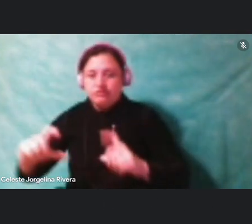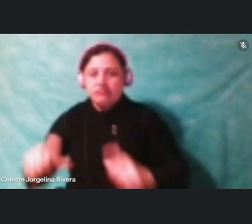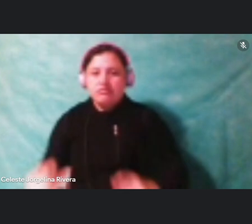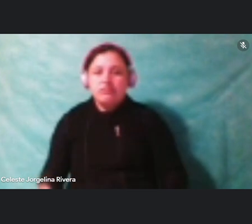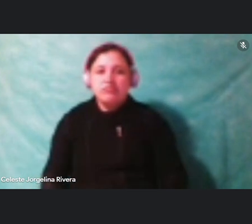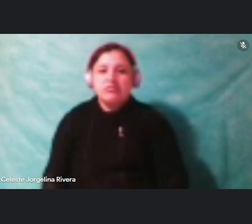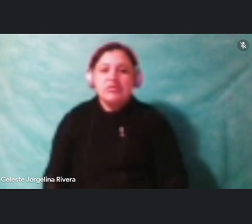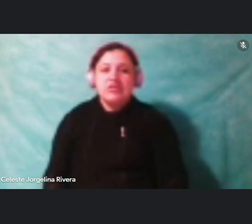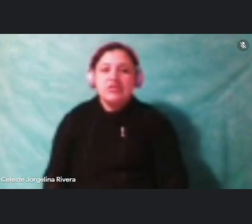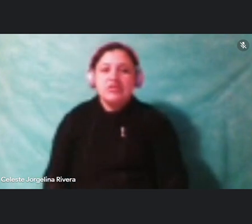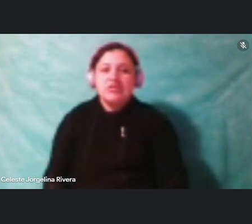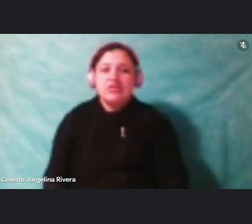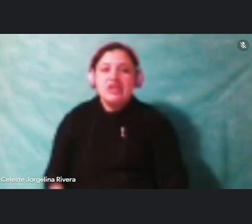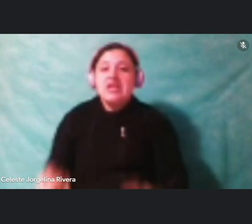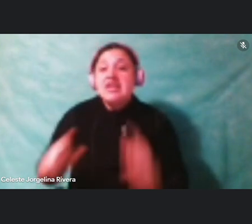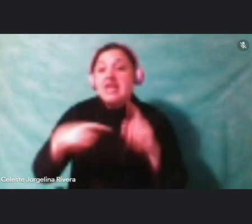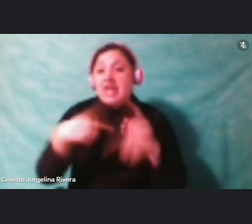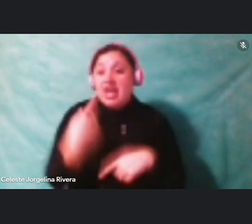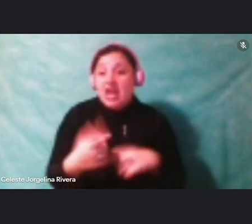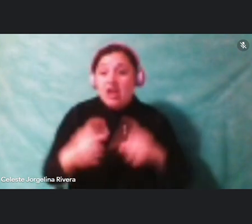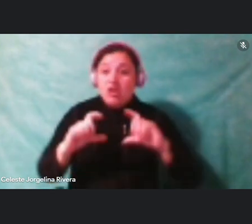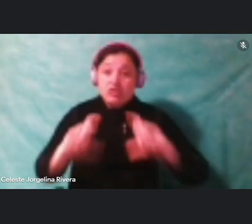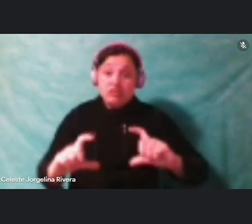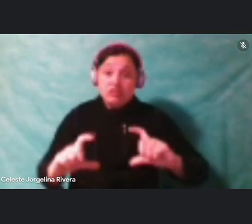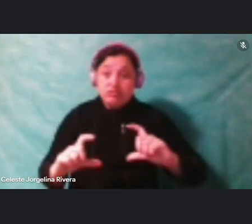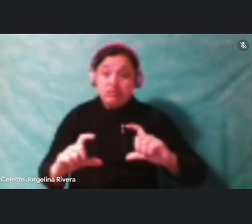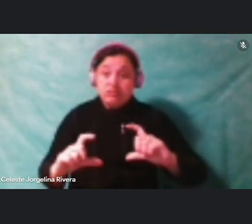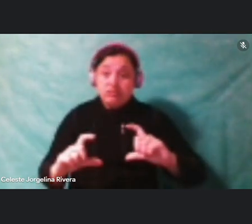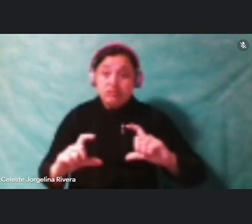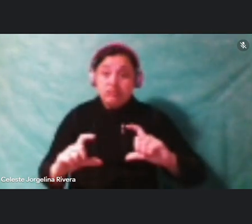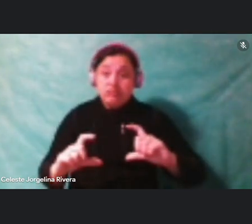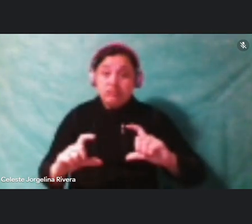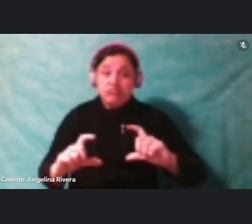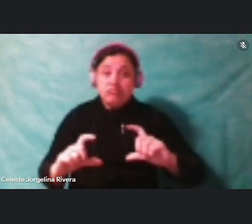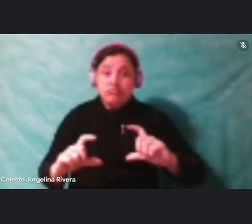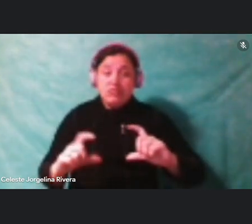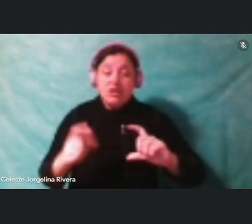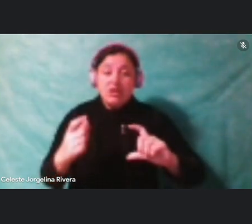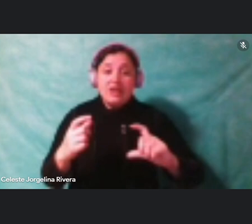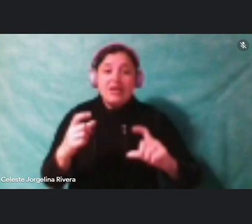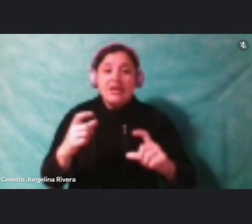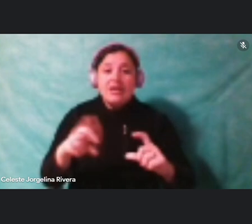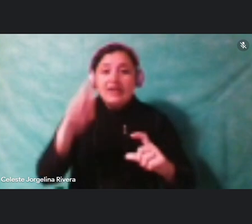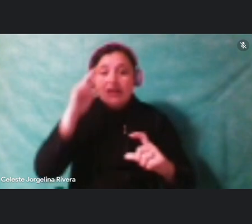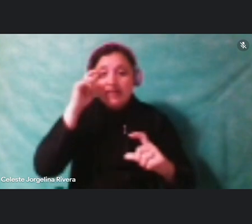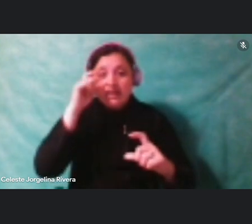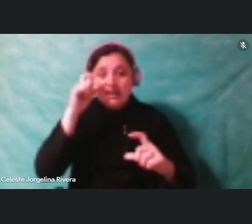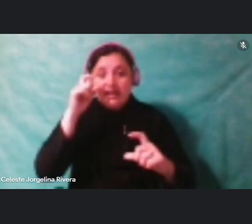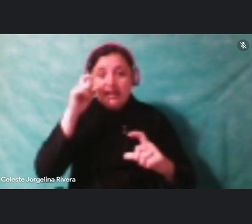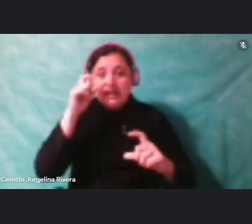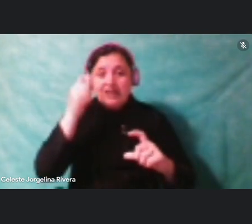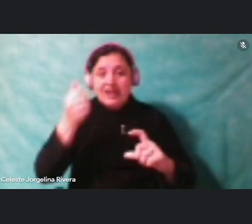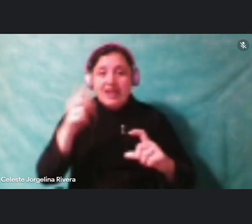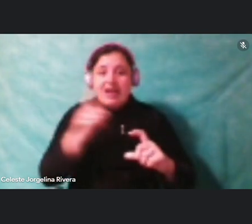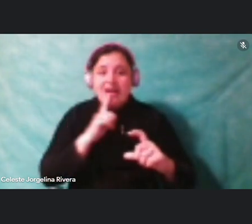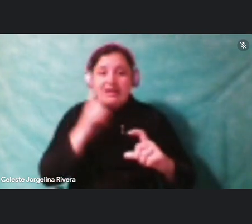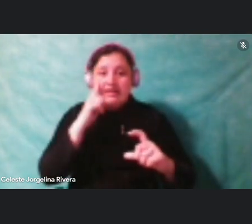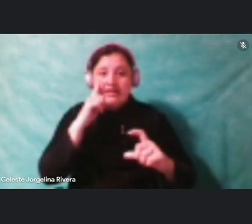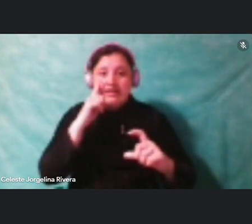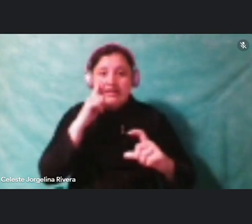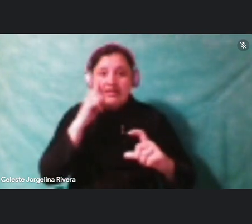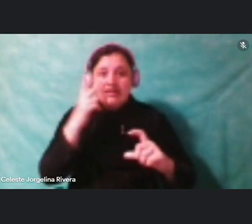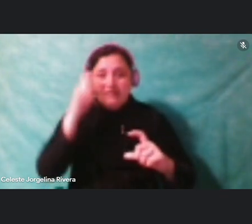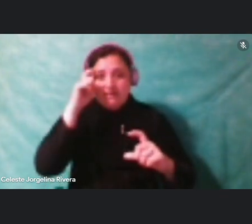Y creative work. Puede ser incluso ing puede estar acá como